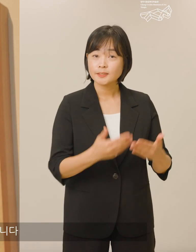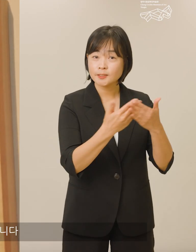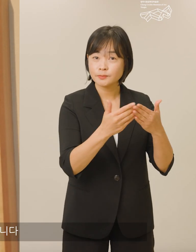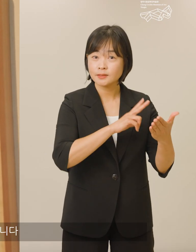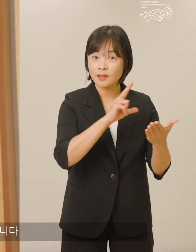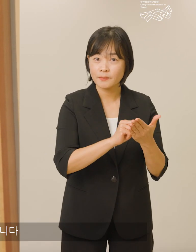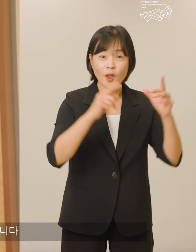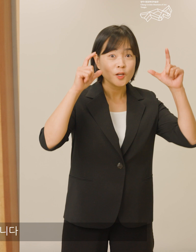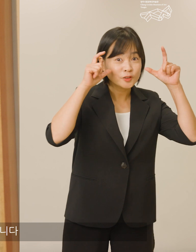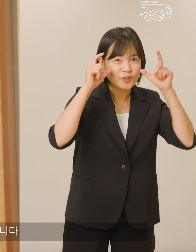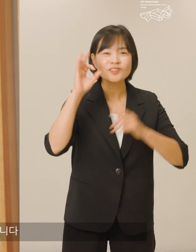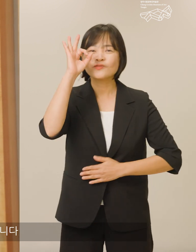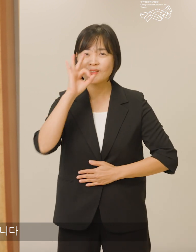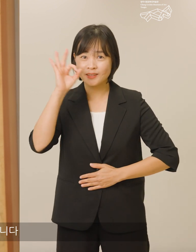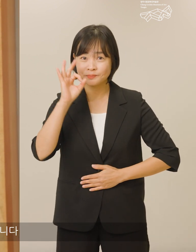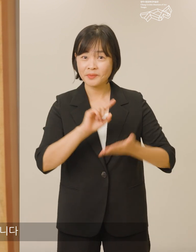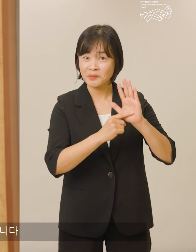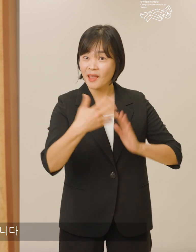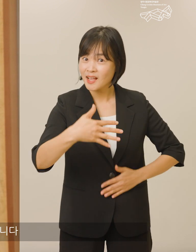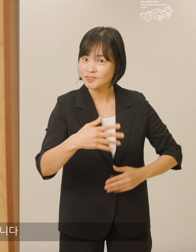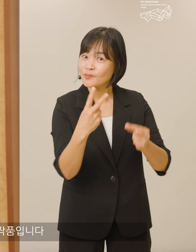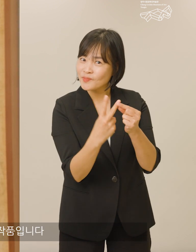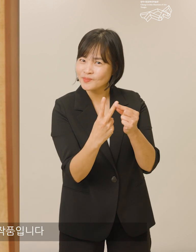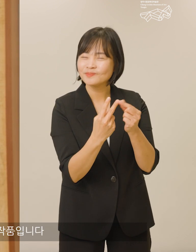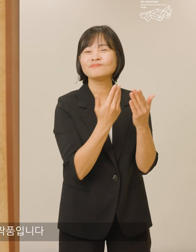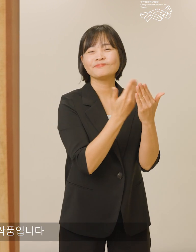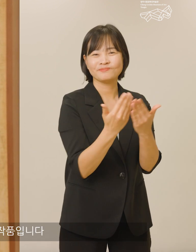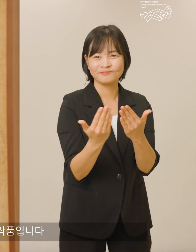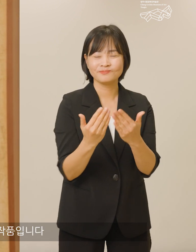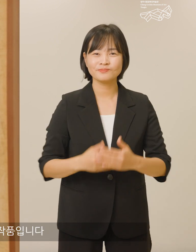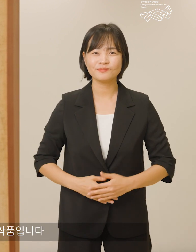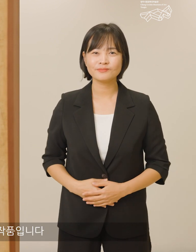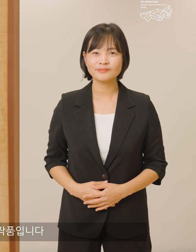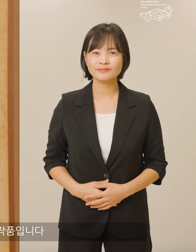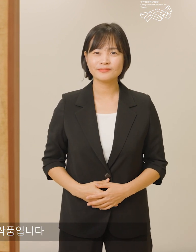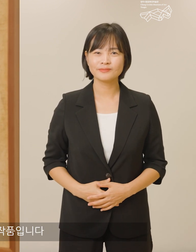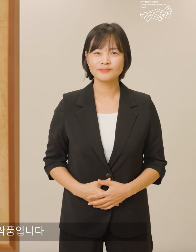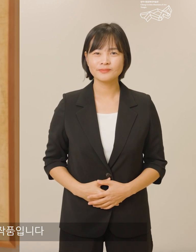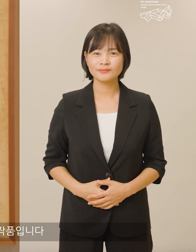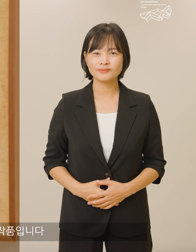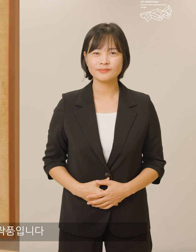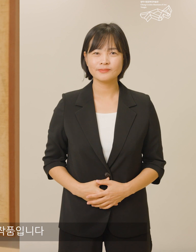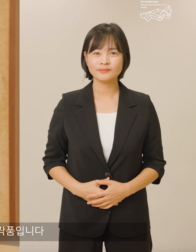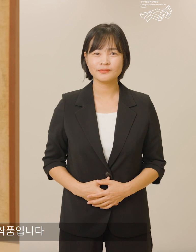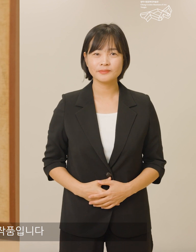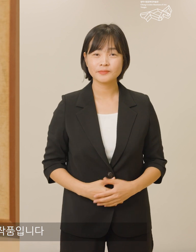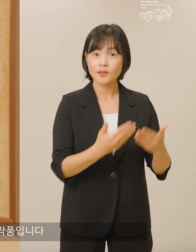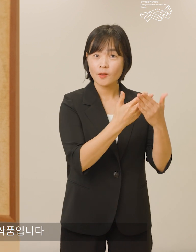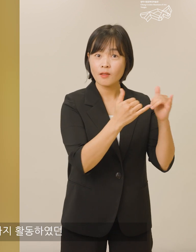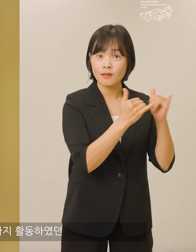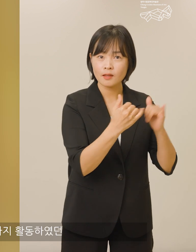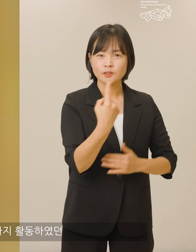다음 작품은 소와 돼지입니다. 미공개 4점 중 선보이는 2번째